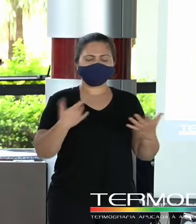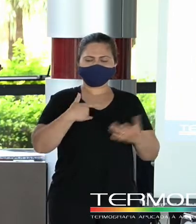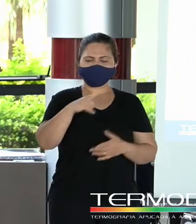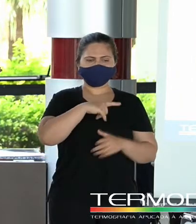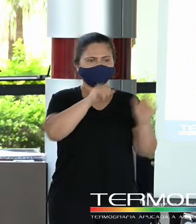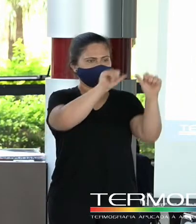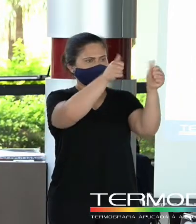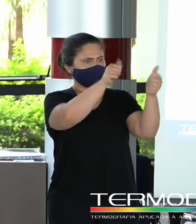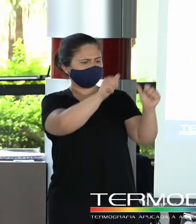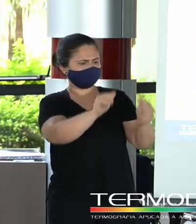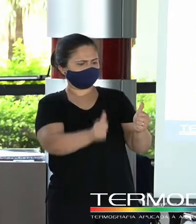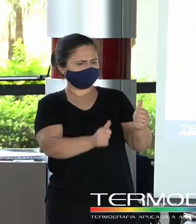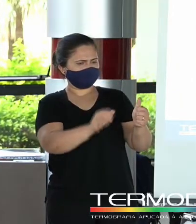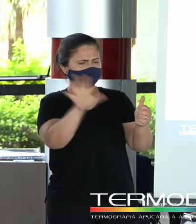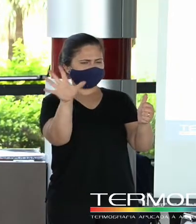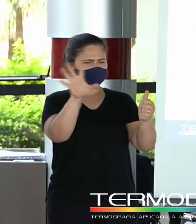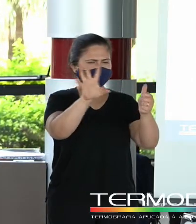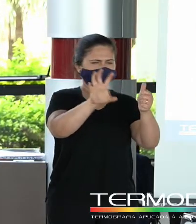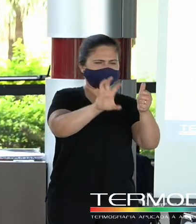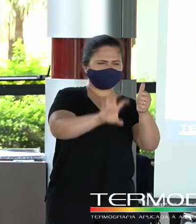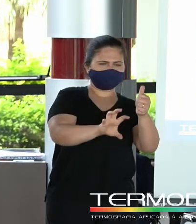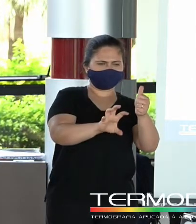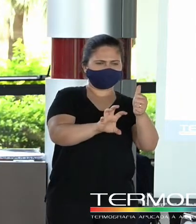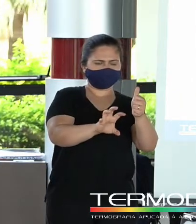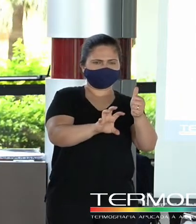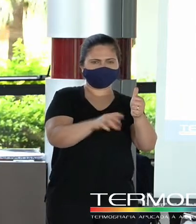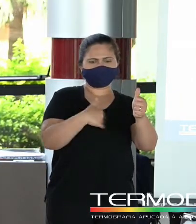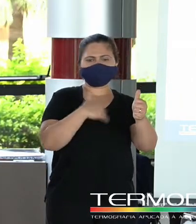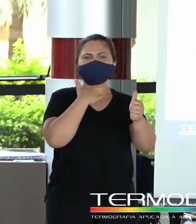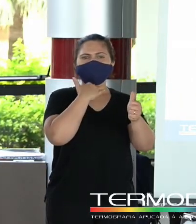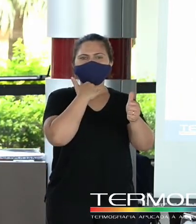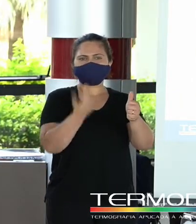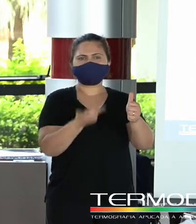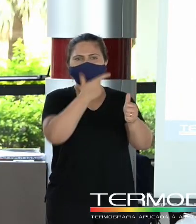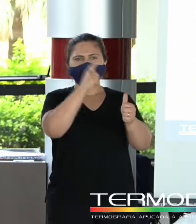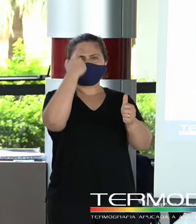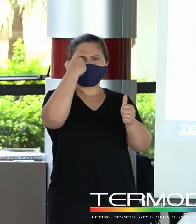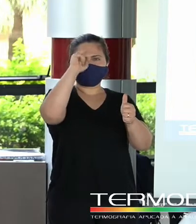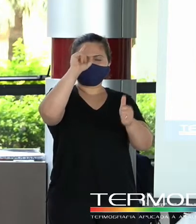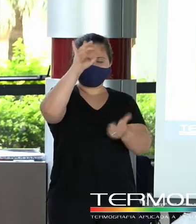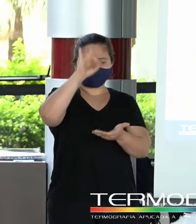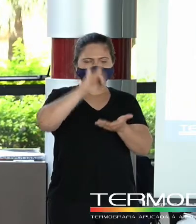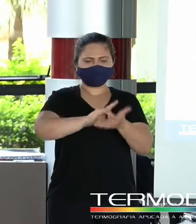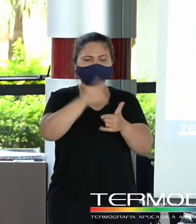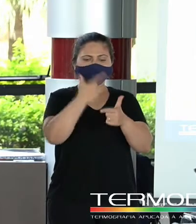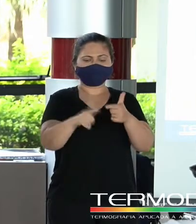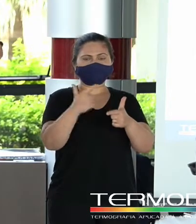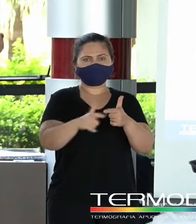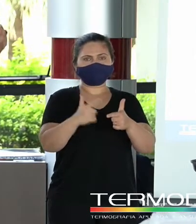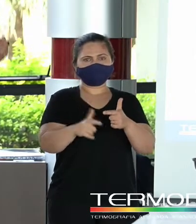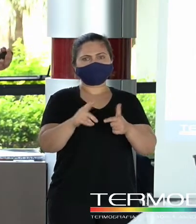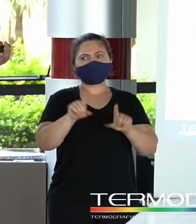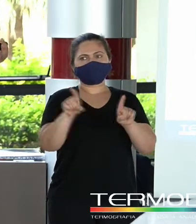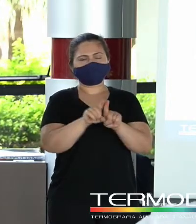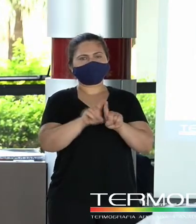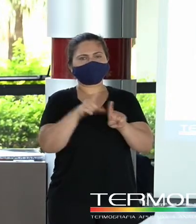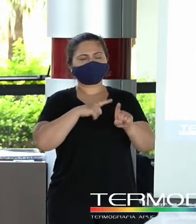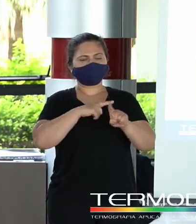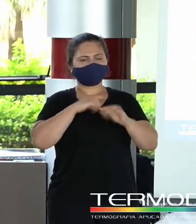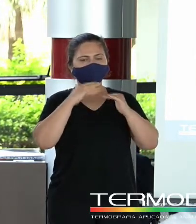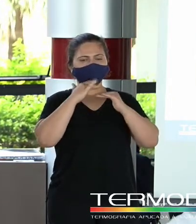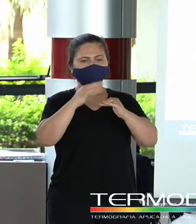tenho uma imagem desfocada, eu não terei a noção real do problema, inclusive a ponto de ter uma